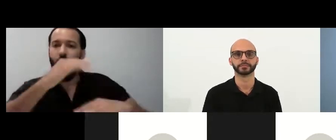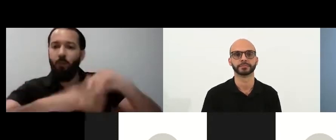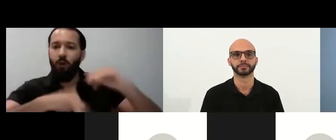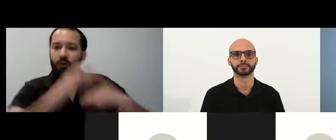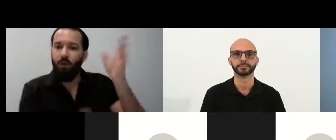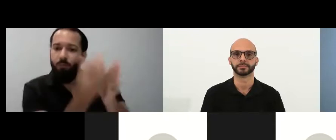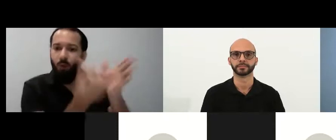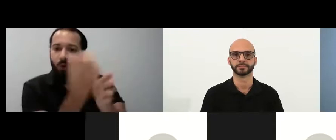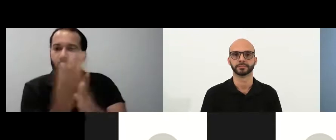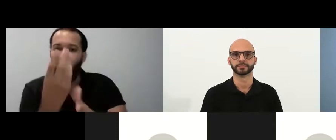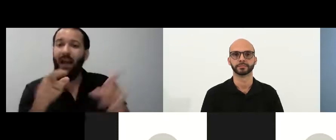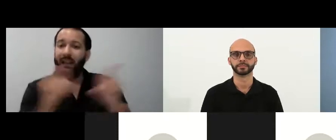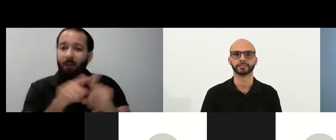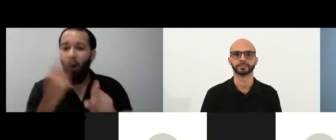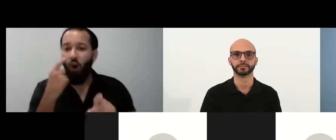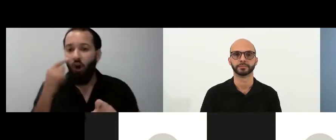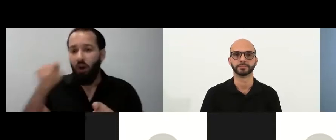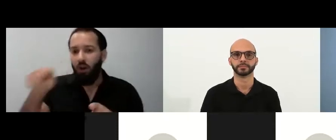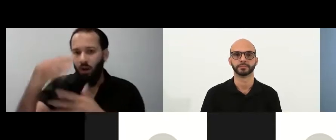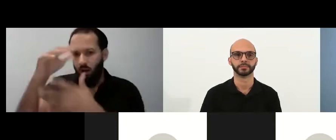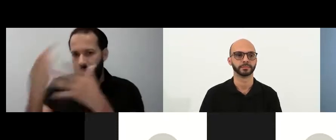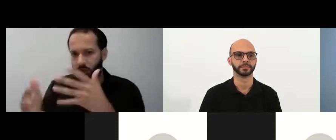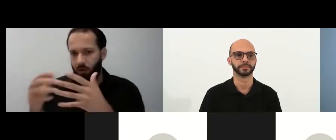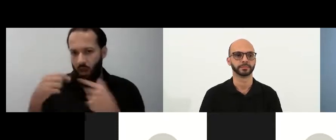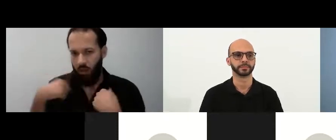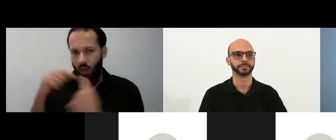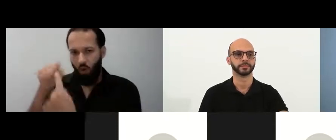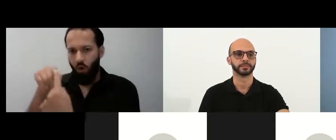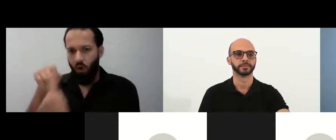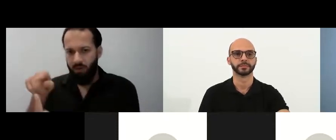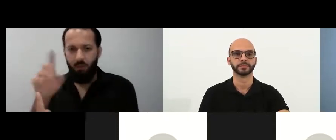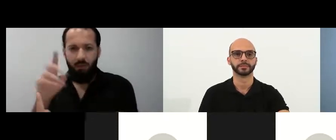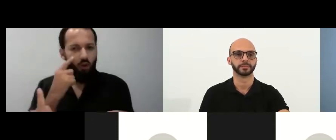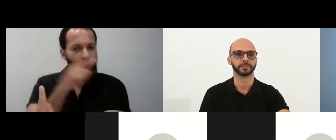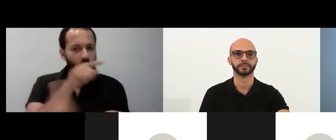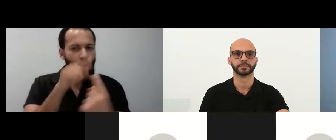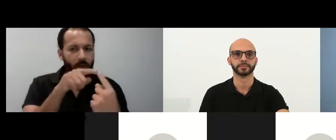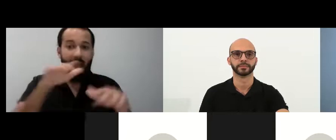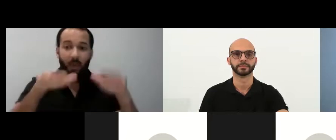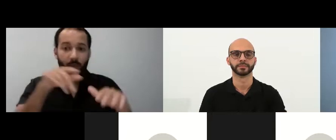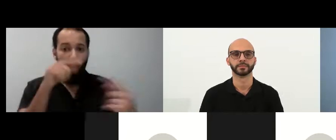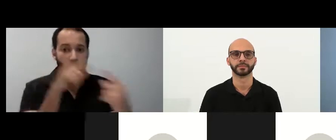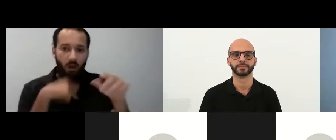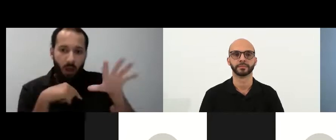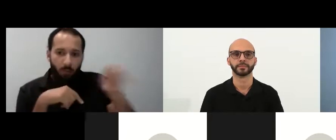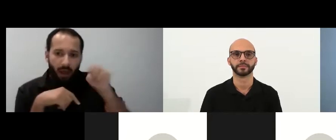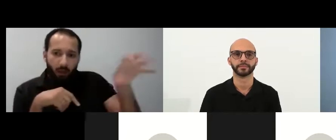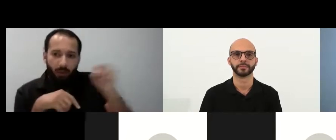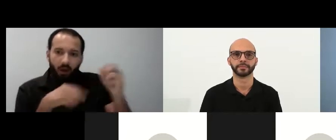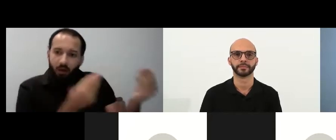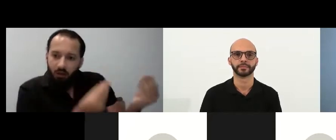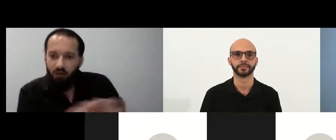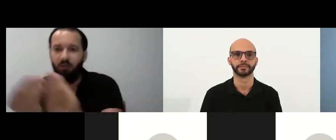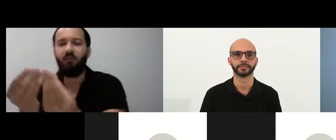exemplo, ingressar no mestrado, doutorado, ter essa proficiência? Isso é muito bom. Qual que seria o objetivo? Eu vou